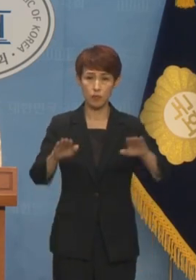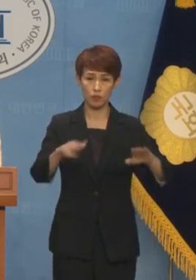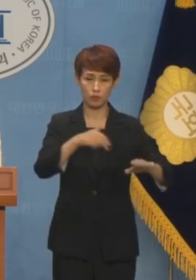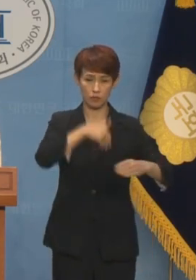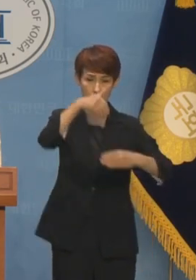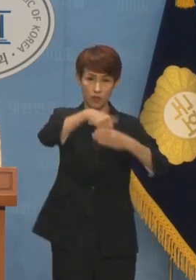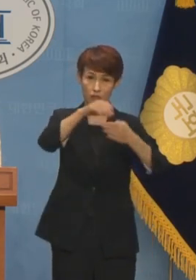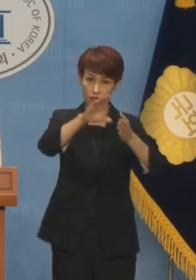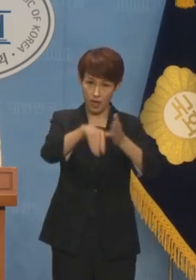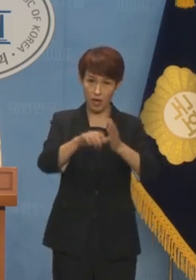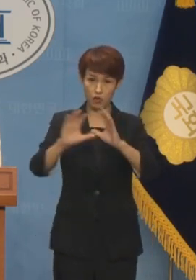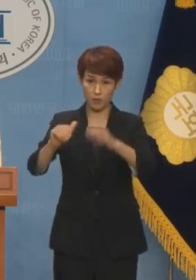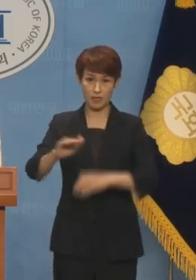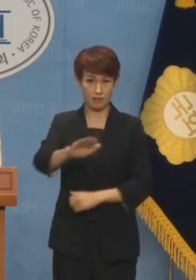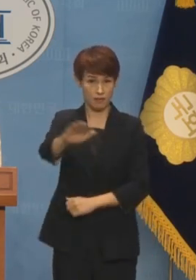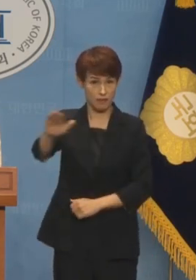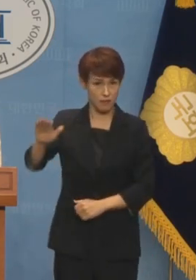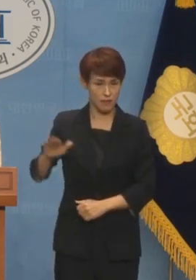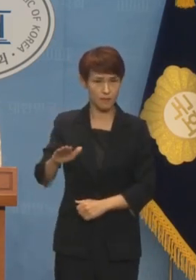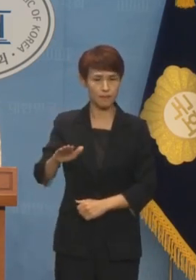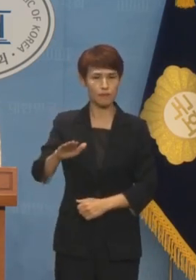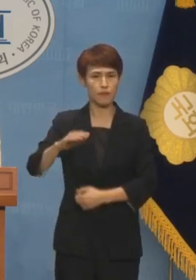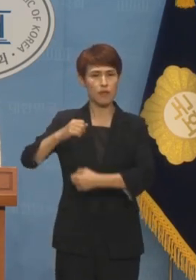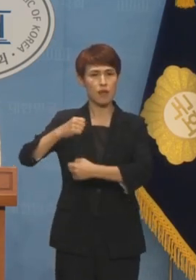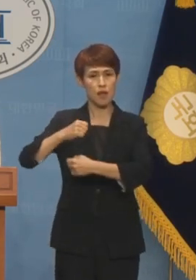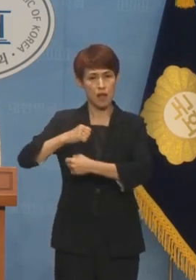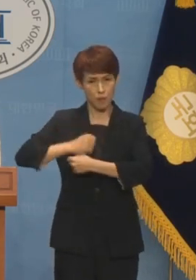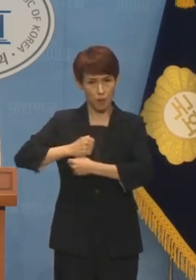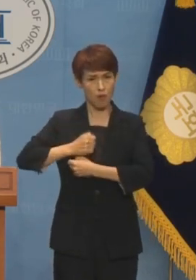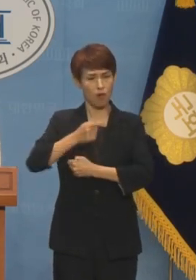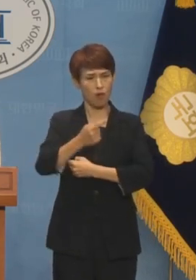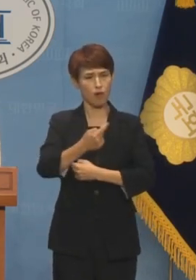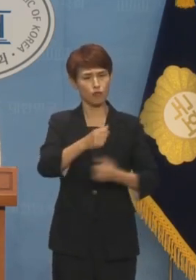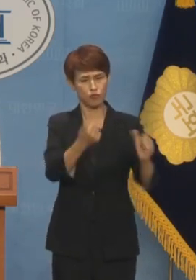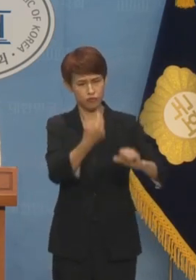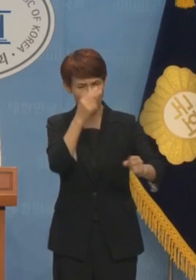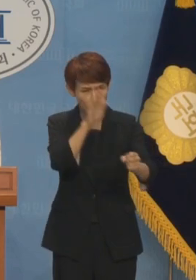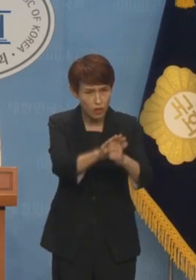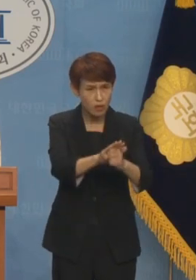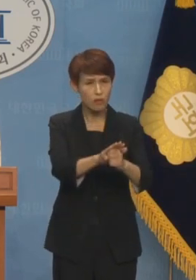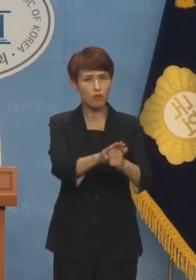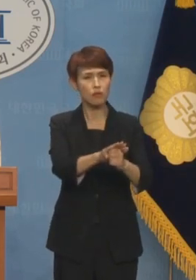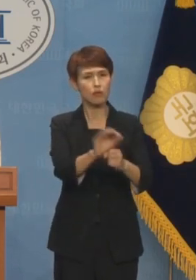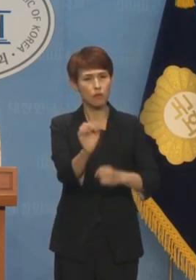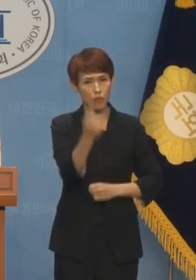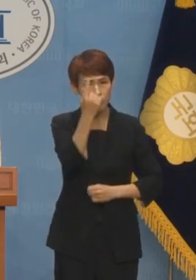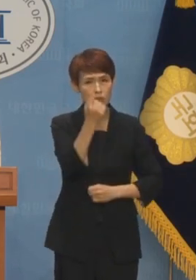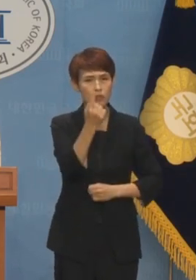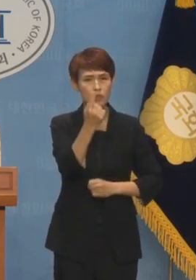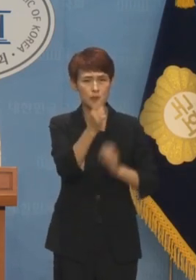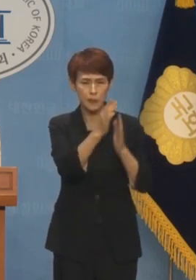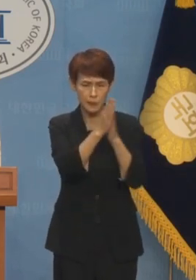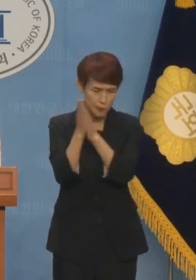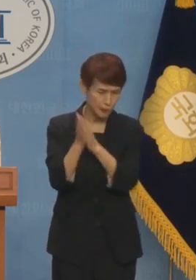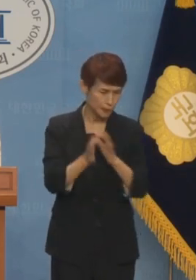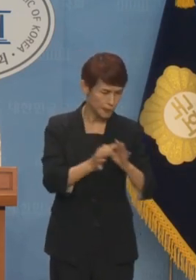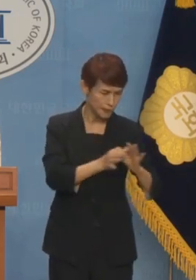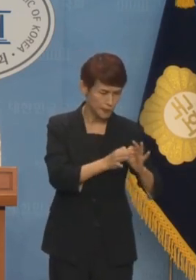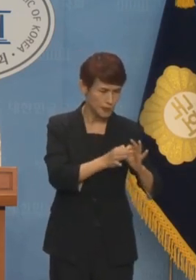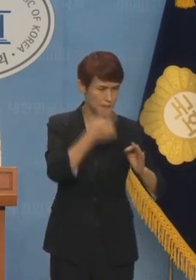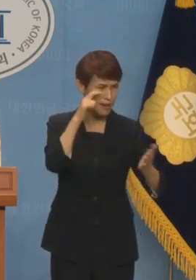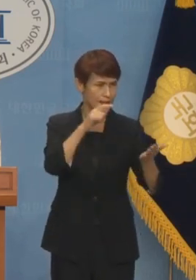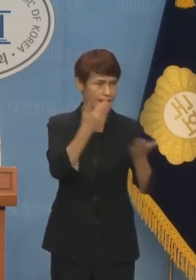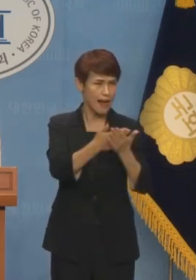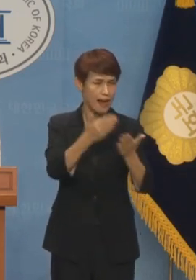총선에서 국민께서는 해병대원의 억울한 죽음의 원인과 그 뒤에 있는 검은 커넥션을